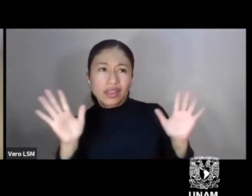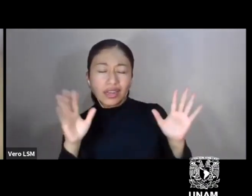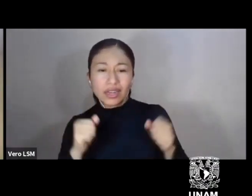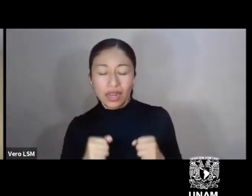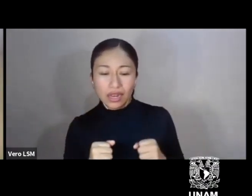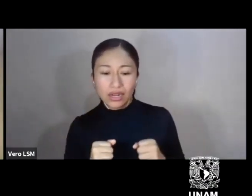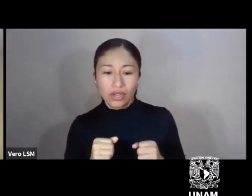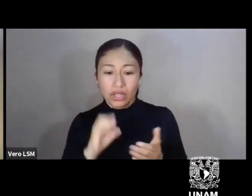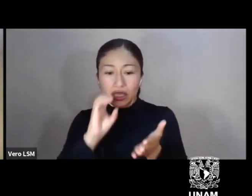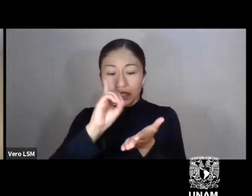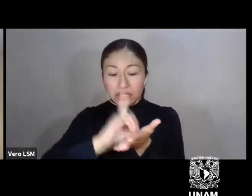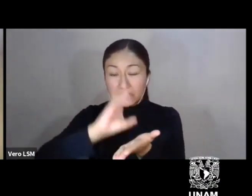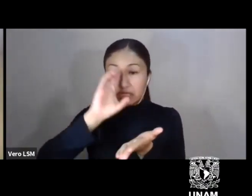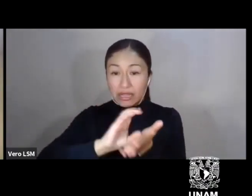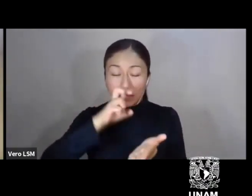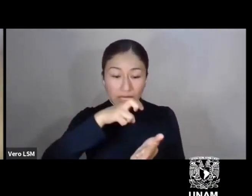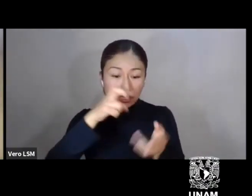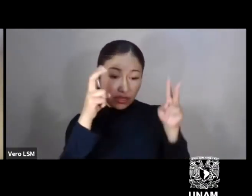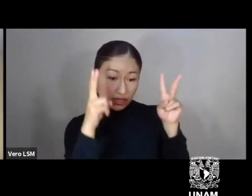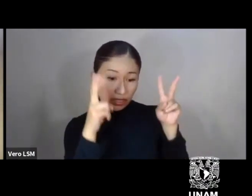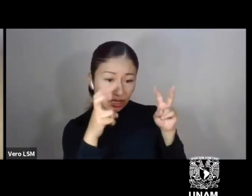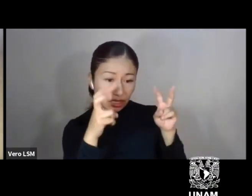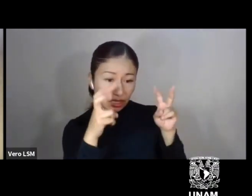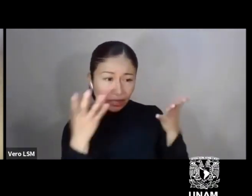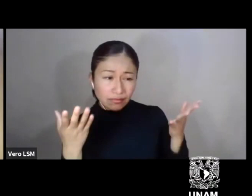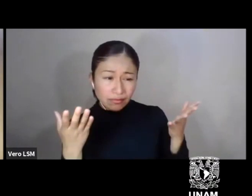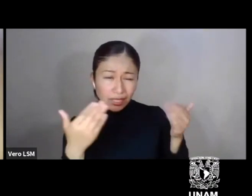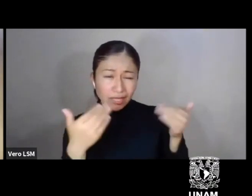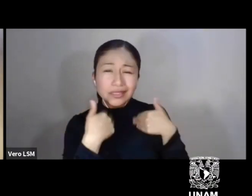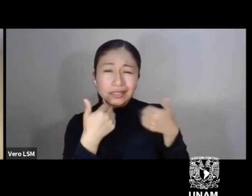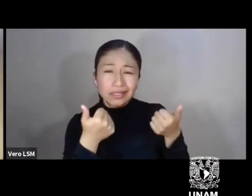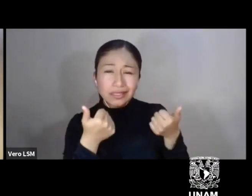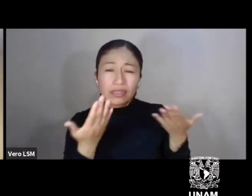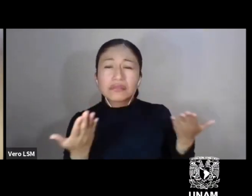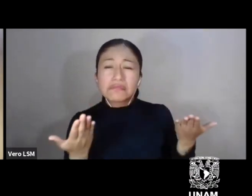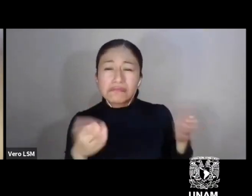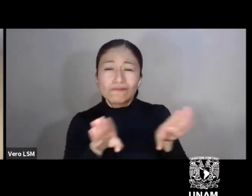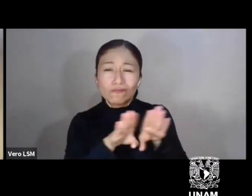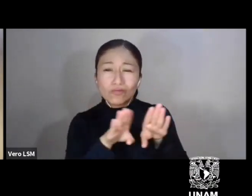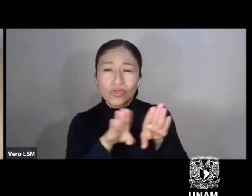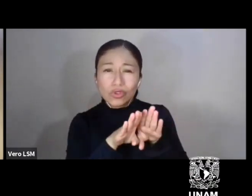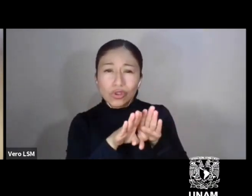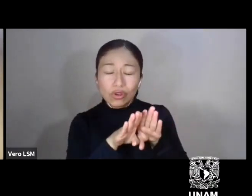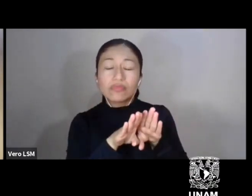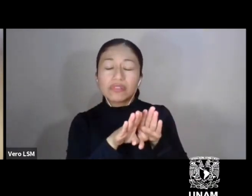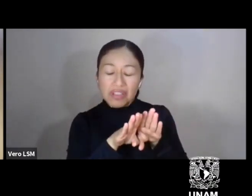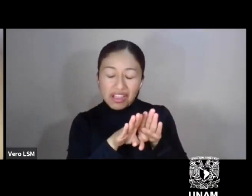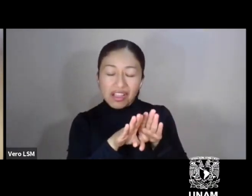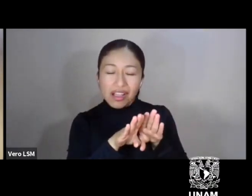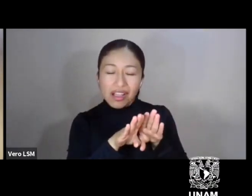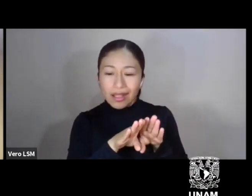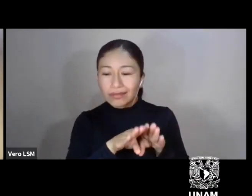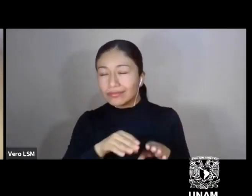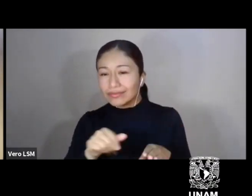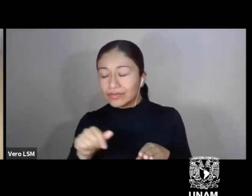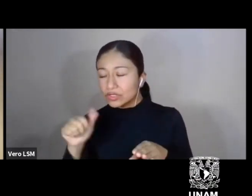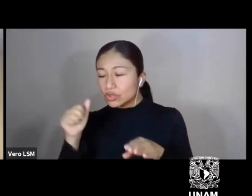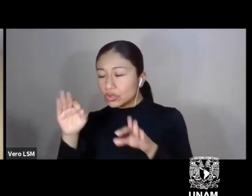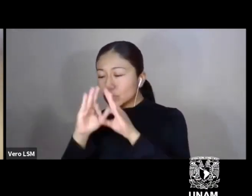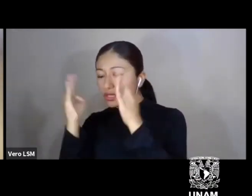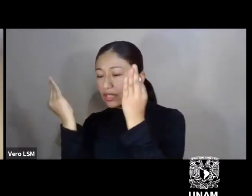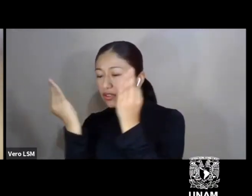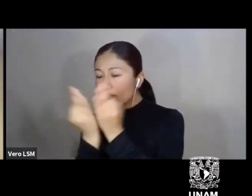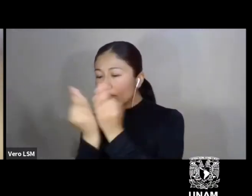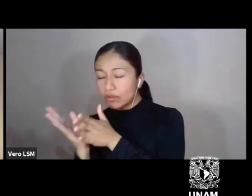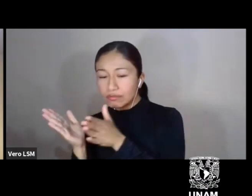de discapacidad. Pero entonces, desde otras perspectivas, hay que colaborar, hay que abordar la discapacidad, además de la